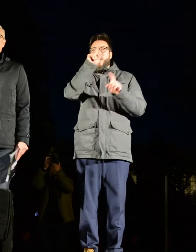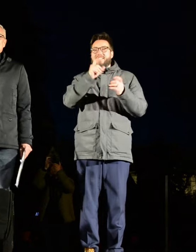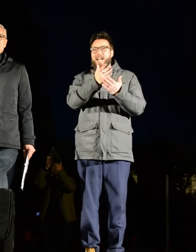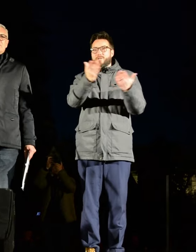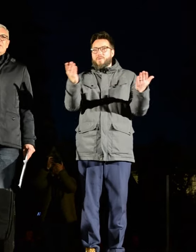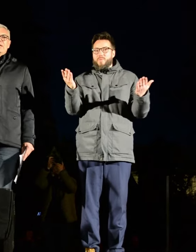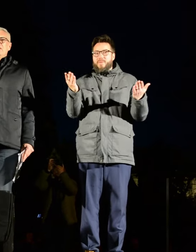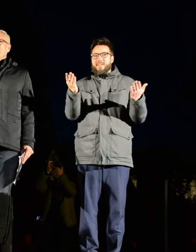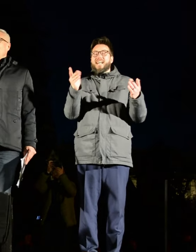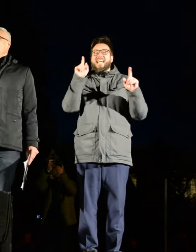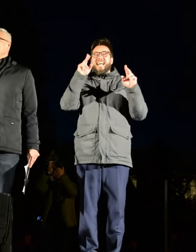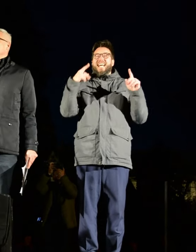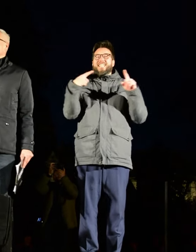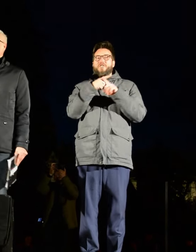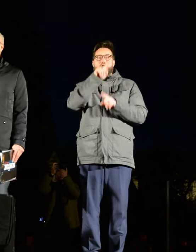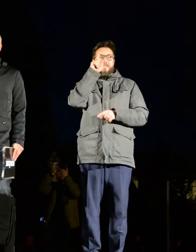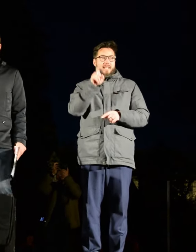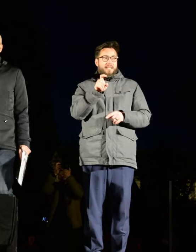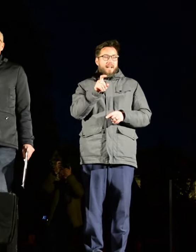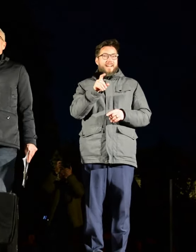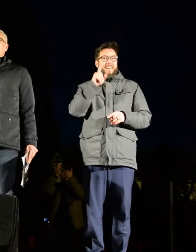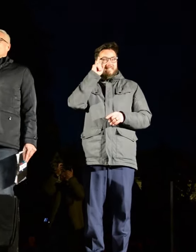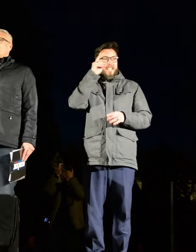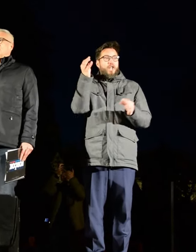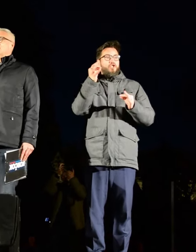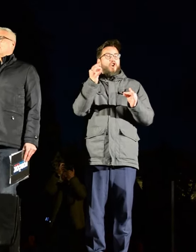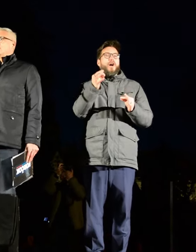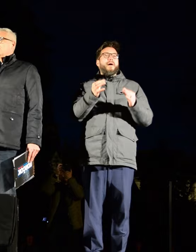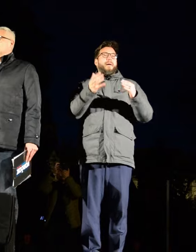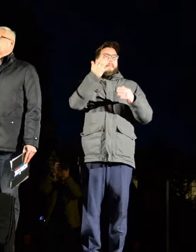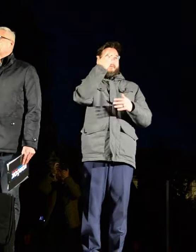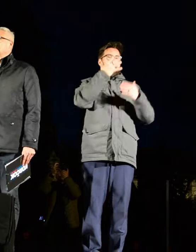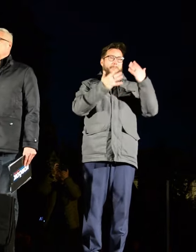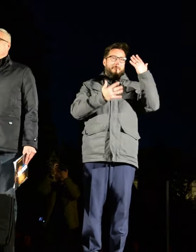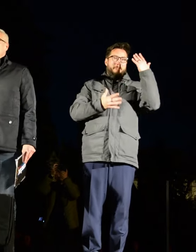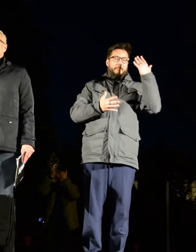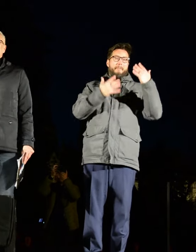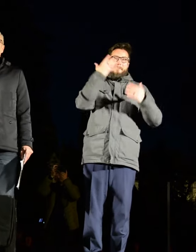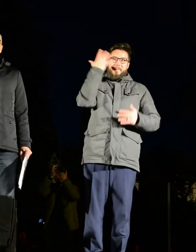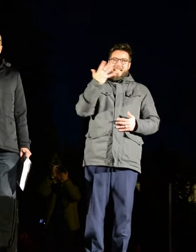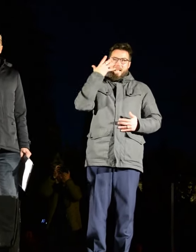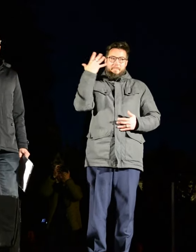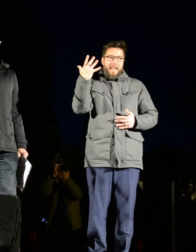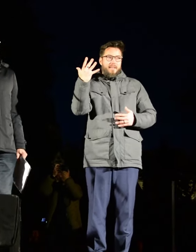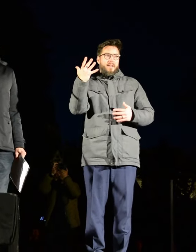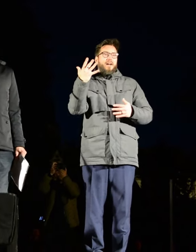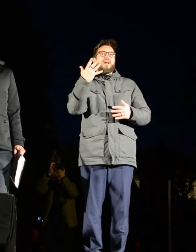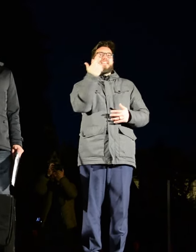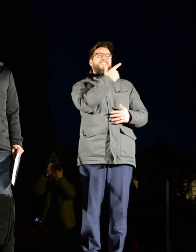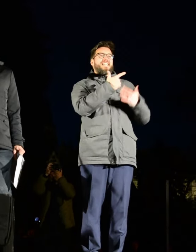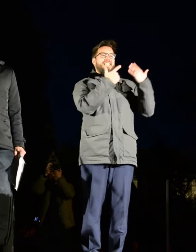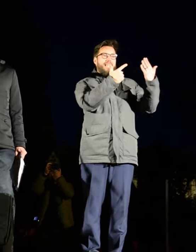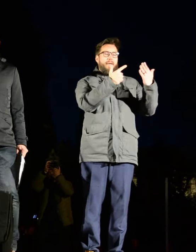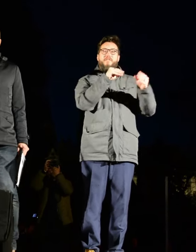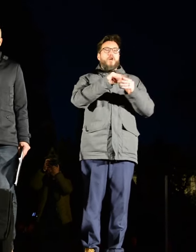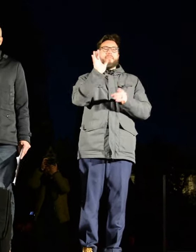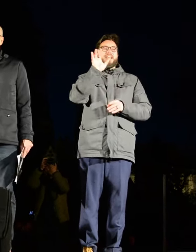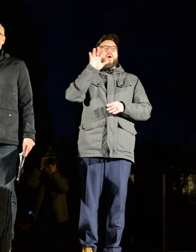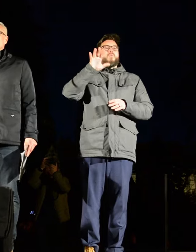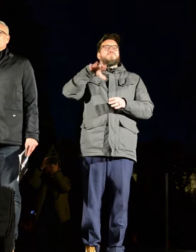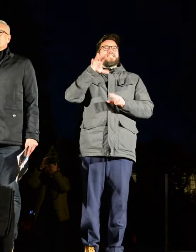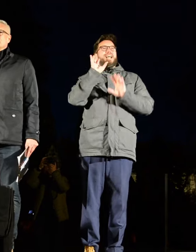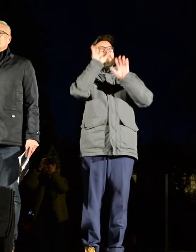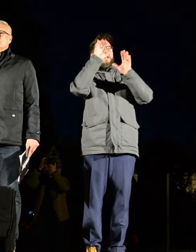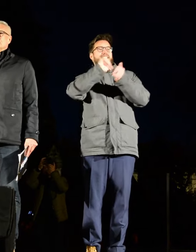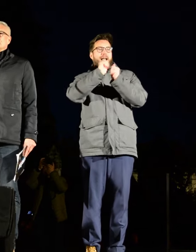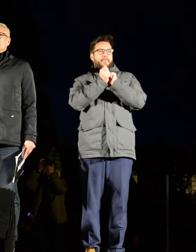kvízovú. Viete, čo je to 55-27? A nie je to výsledok basketbalového zápasu?